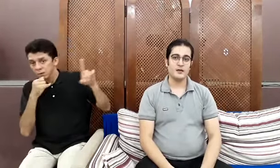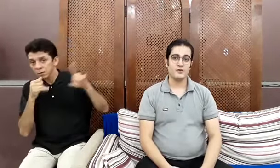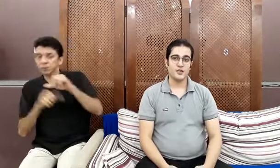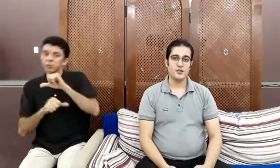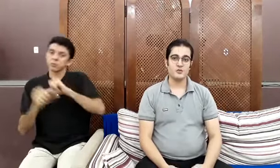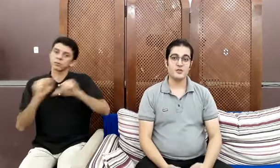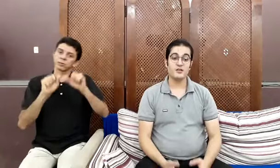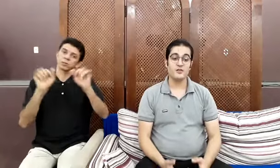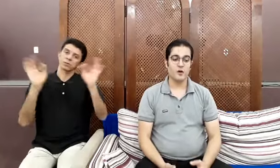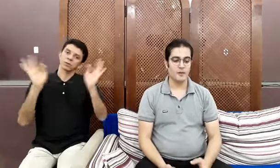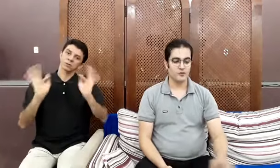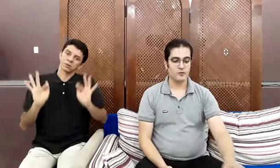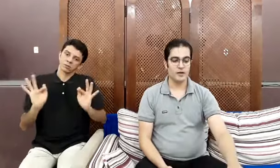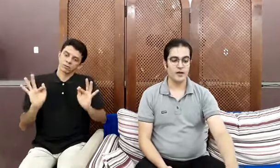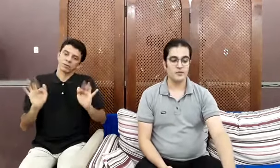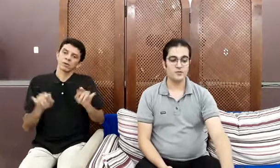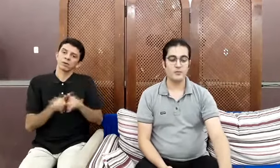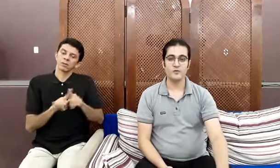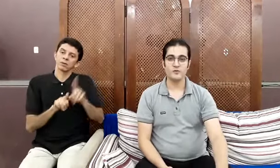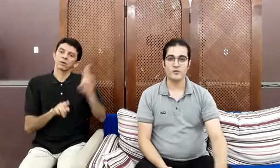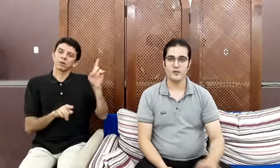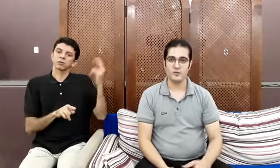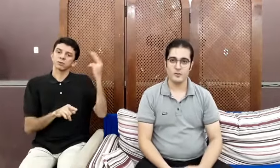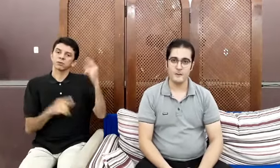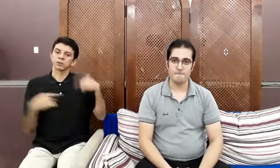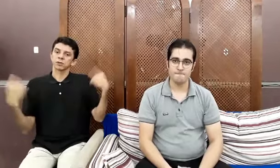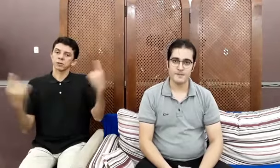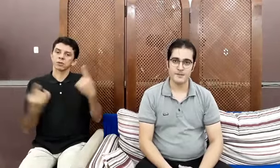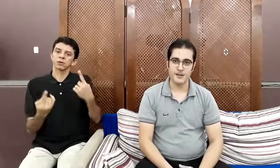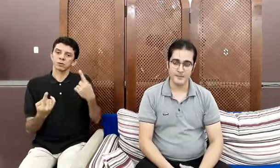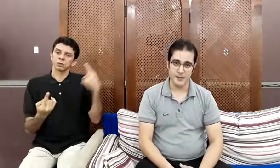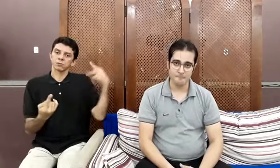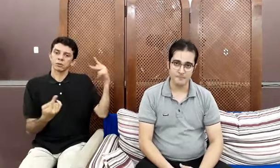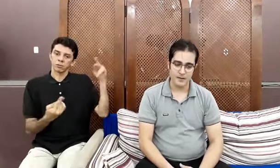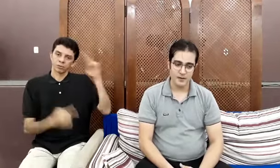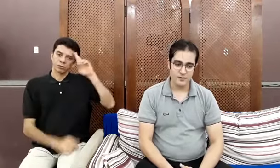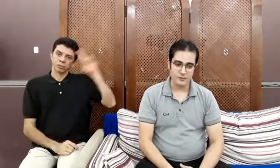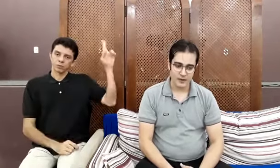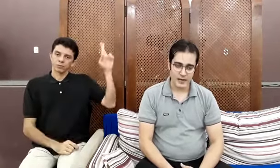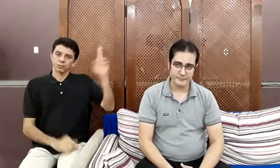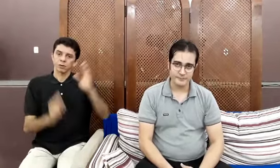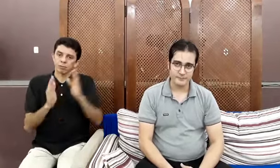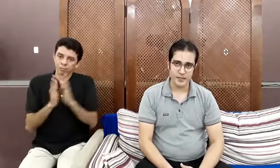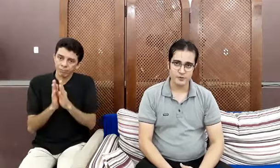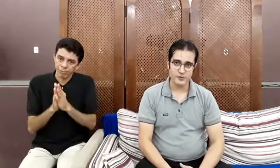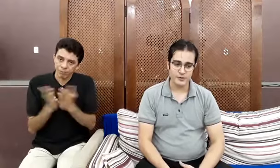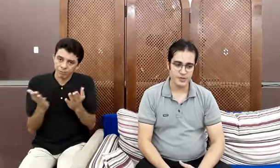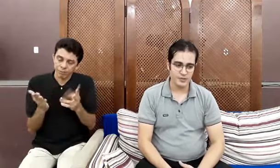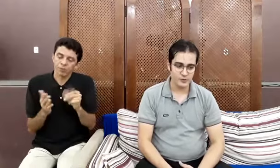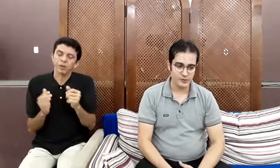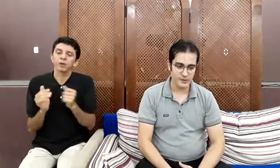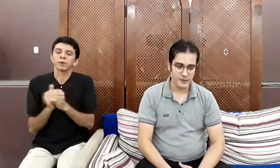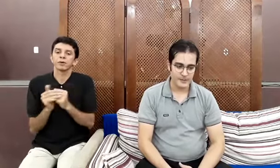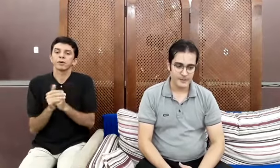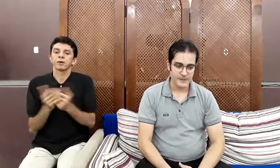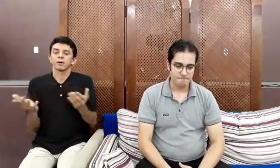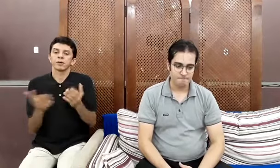Que Deus esteja nos transformando em instrumentos do Senhor. Amém? Vamos orar? Pedir ao Senhor que esteja